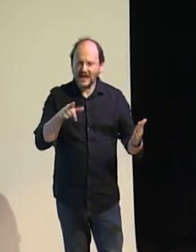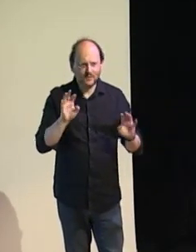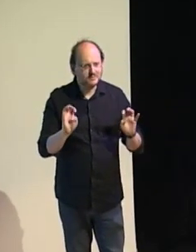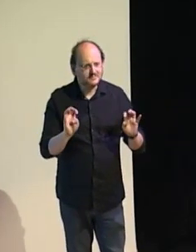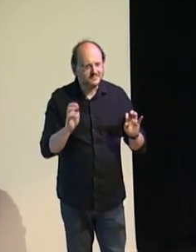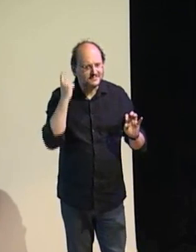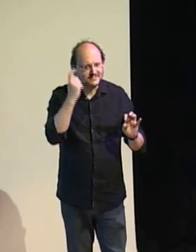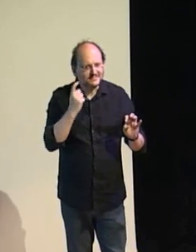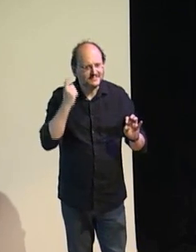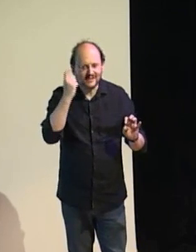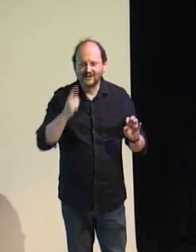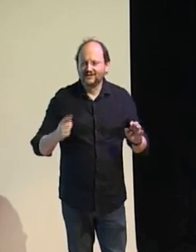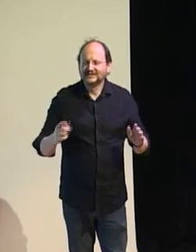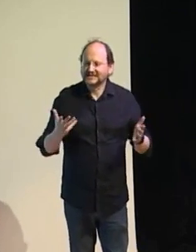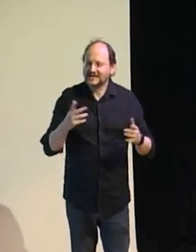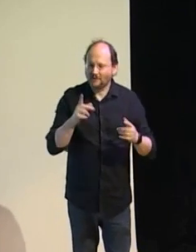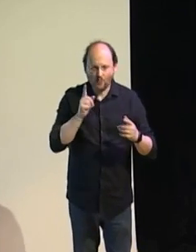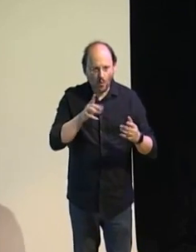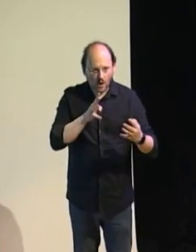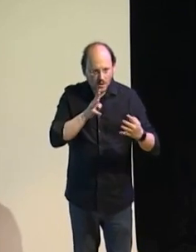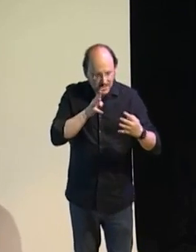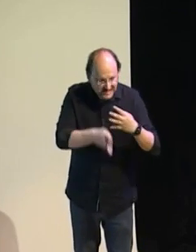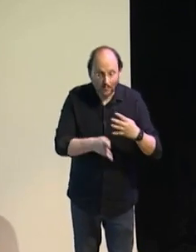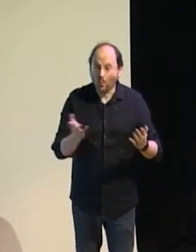Bon, vous avez compris, oui. Mais ça vous a demandé un petit peu de réflexion.